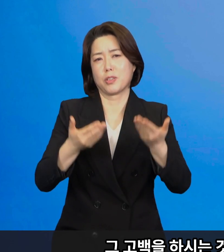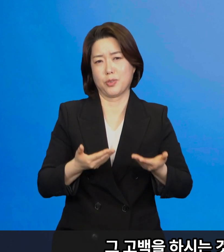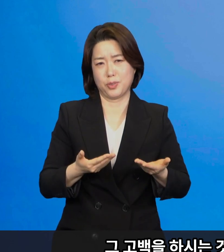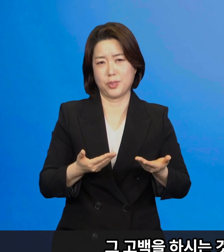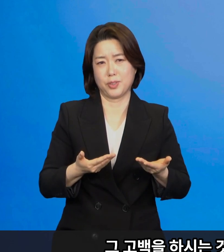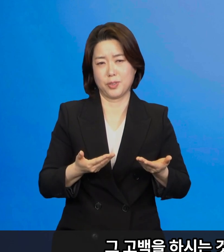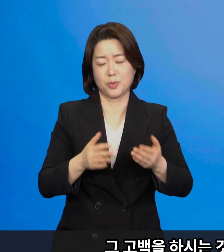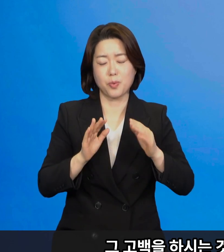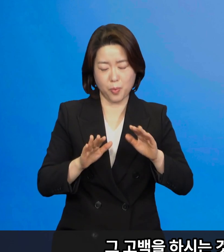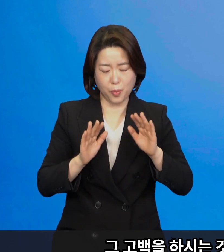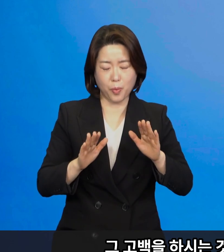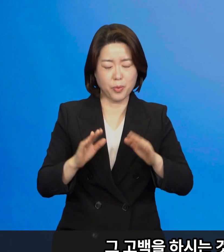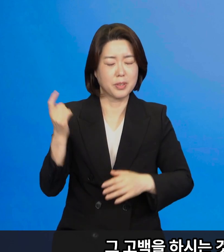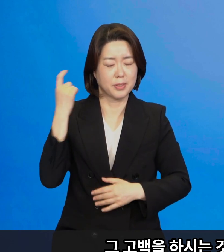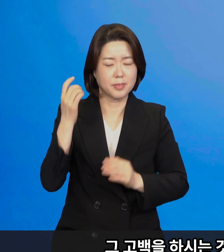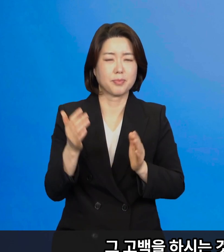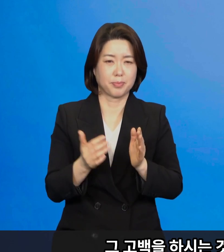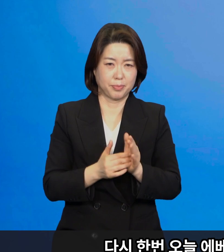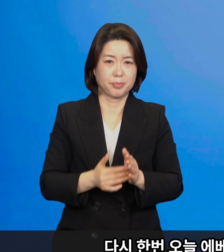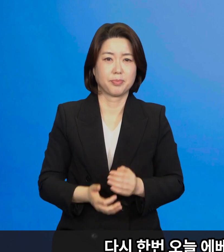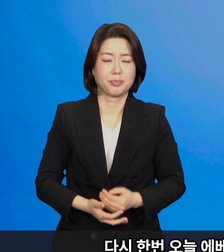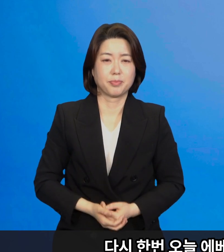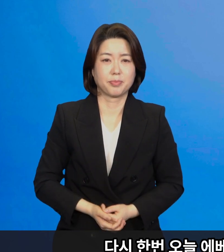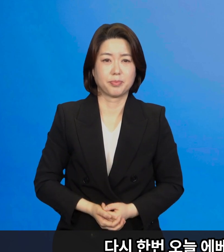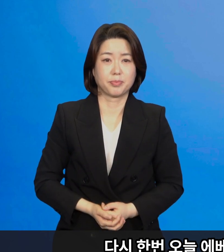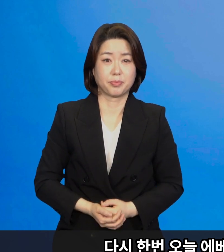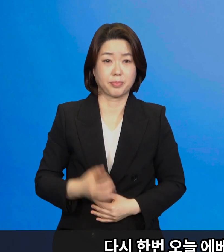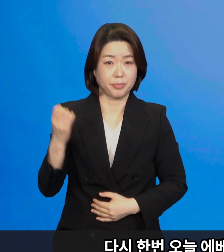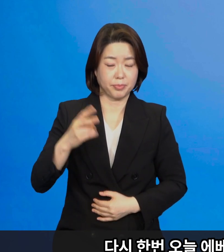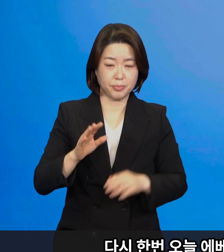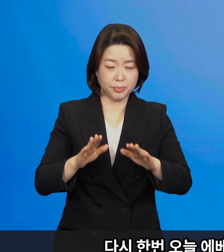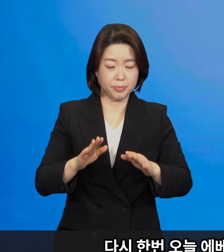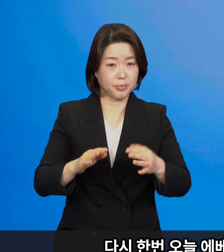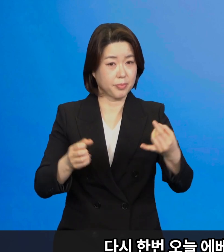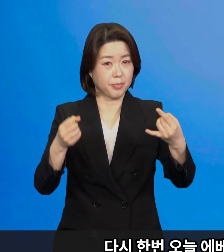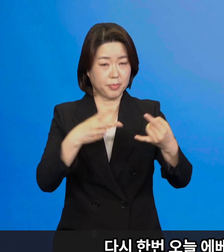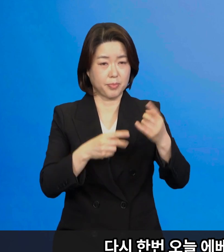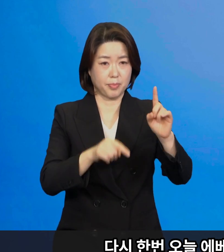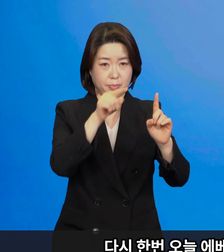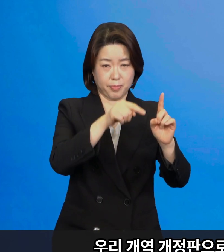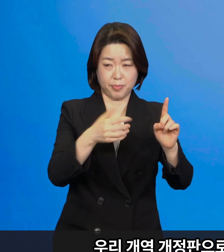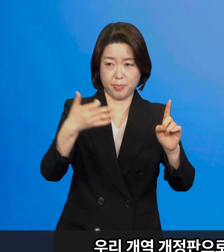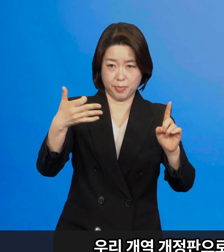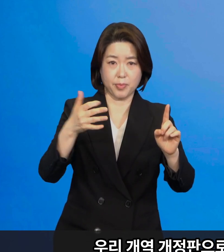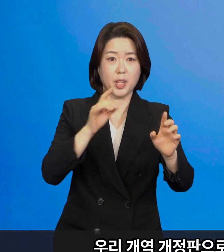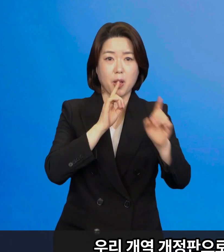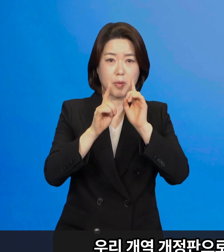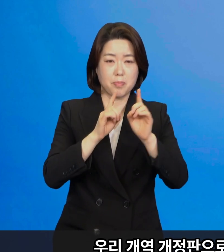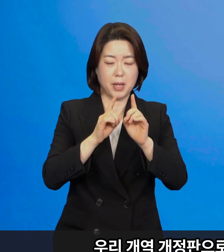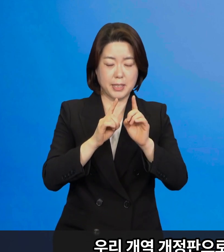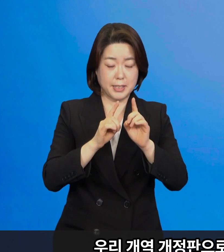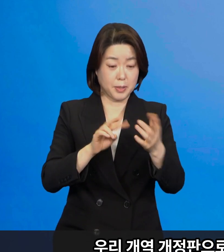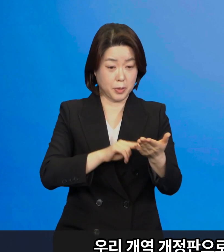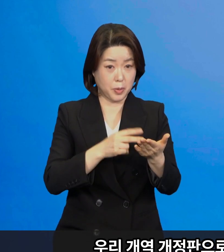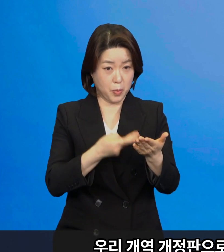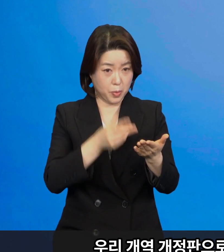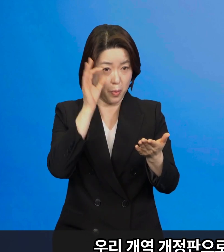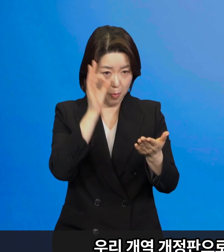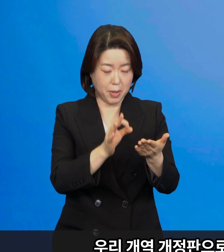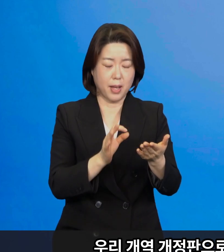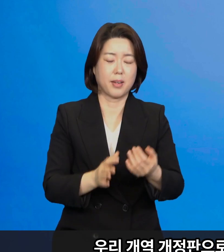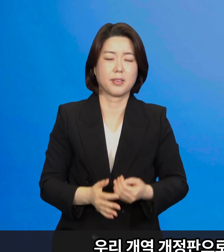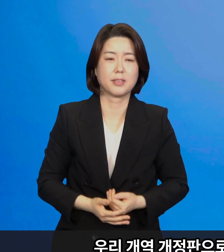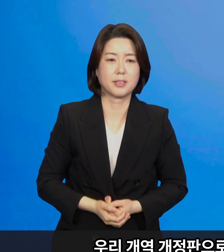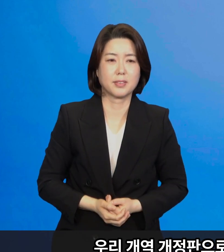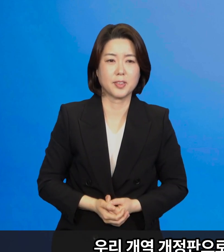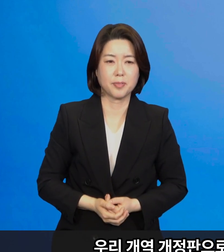것을 오늘도 들었습니다. 다시 한번 오늘 에베소서 1장 19절 말씀을 우리 개역 개정판으로 한번 읽어볼게요.